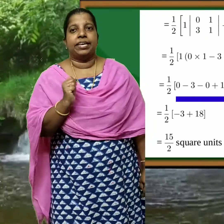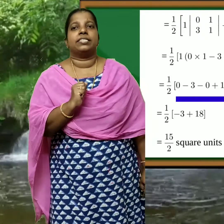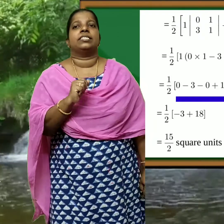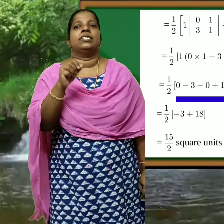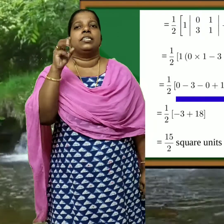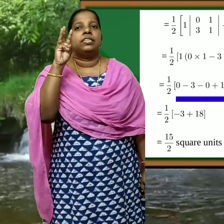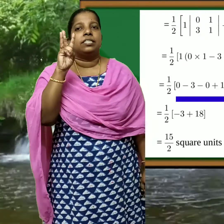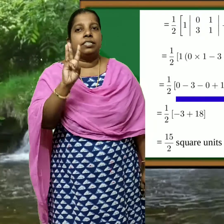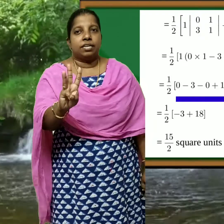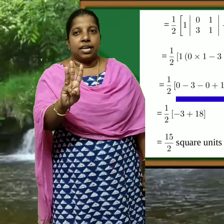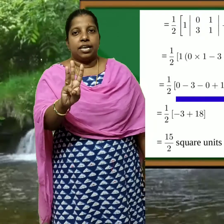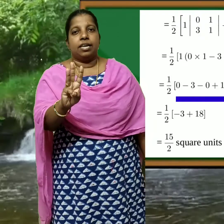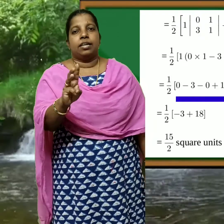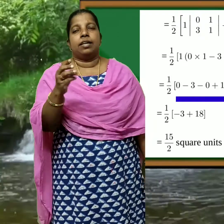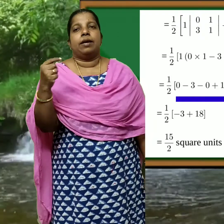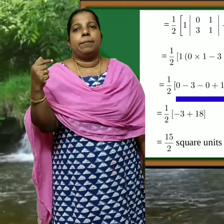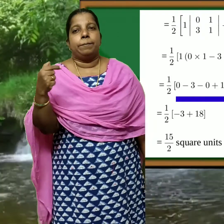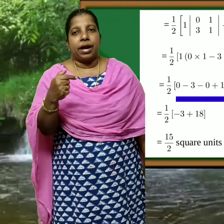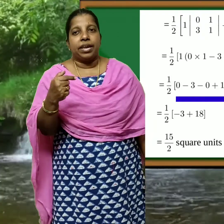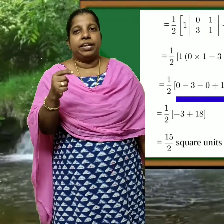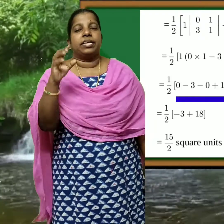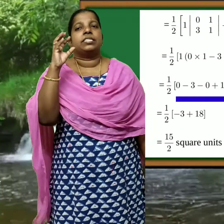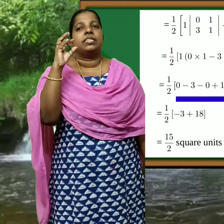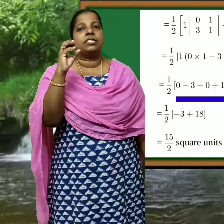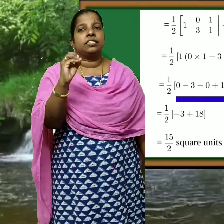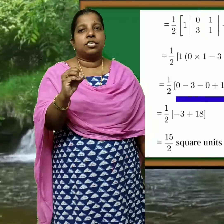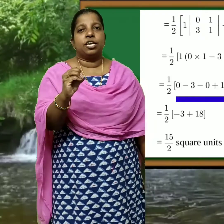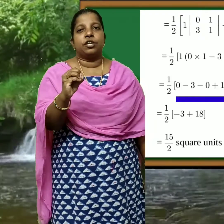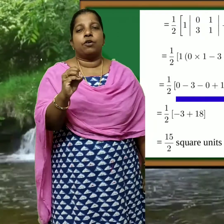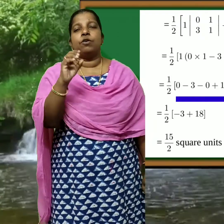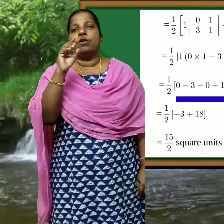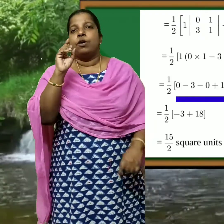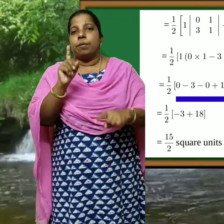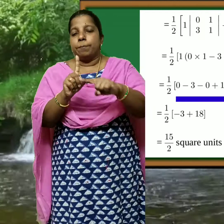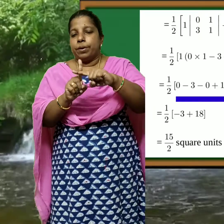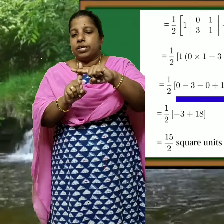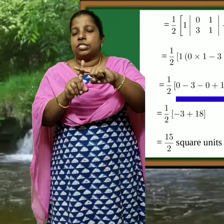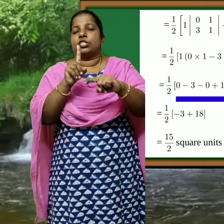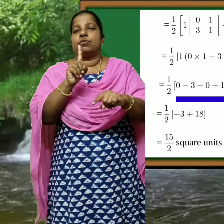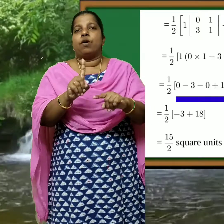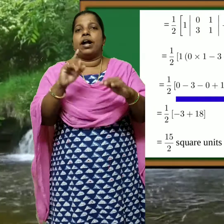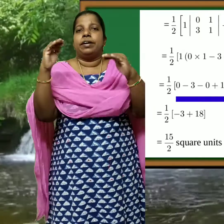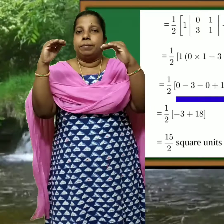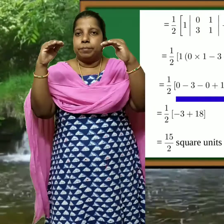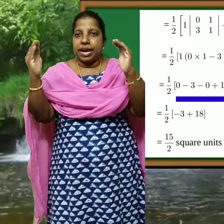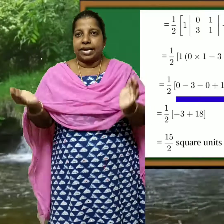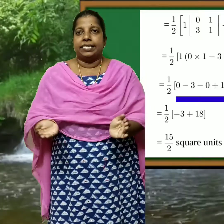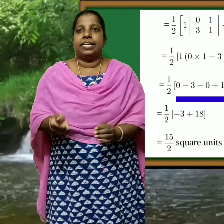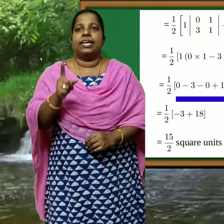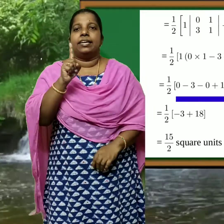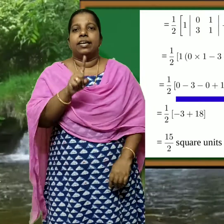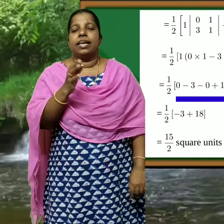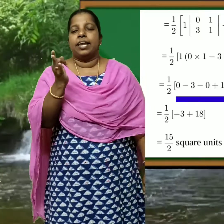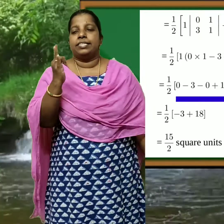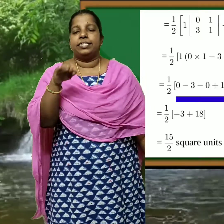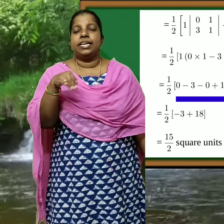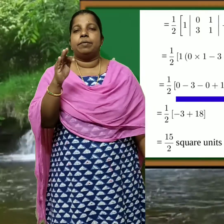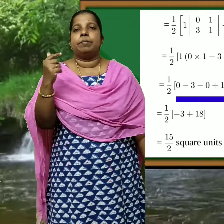3 മൈനസ് 0 പ്ലസ് 1 ബ്രാക്കറ്റിൽ